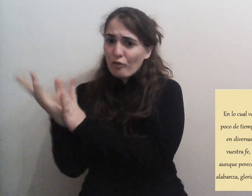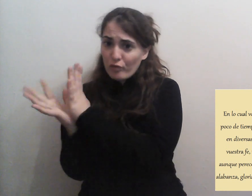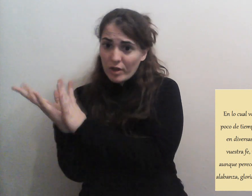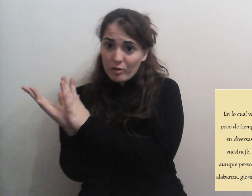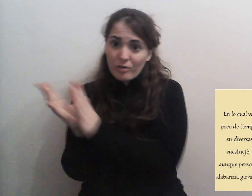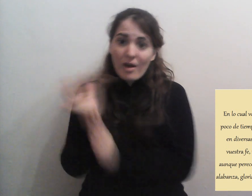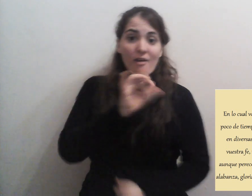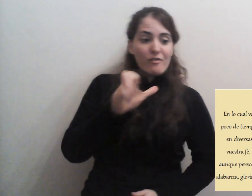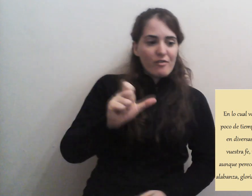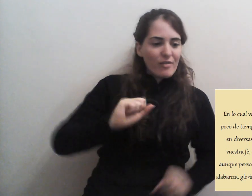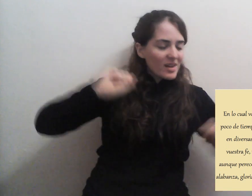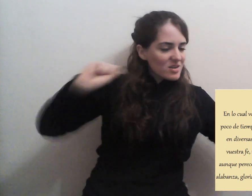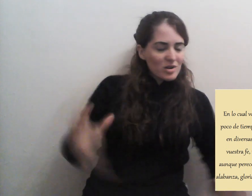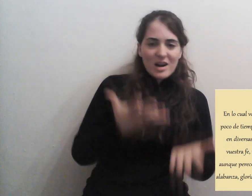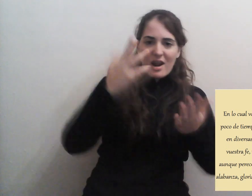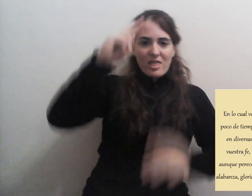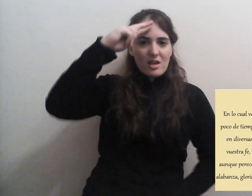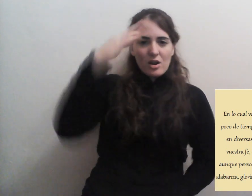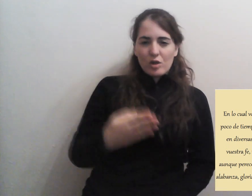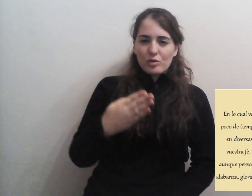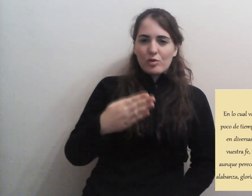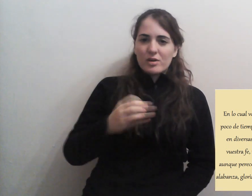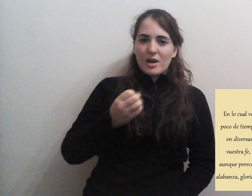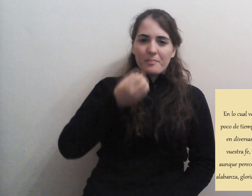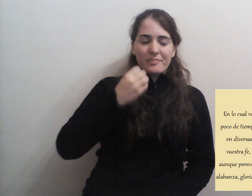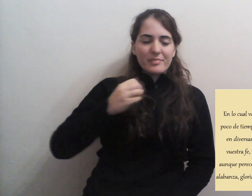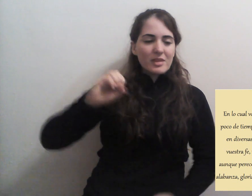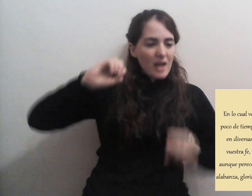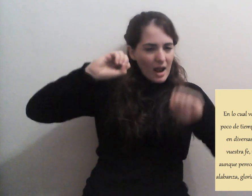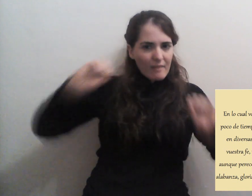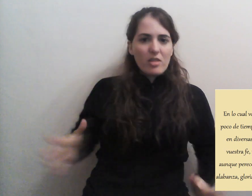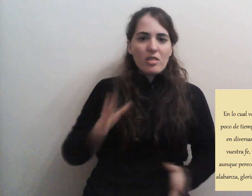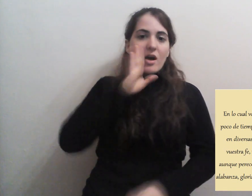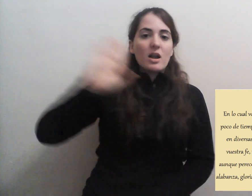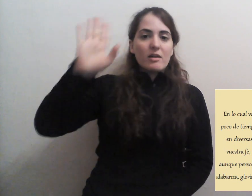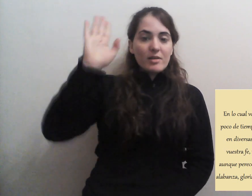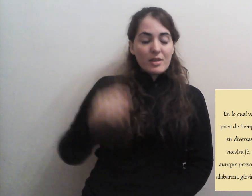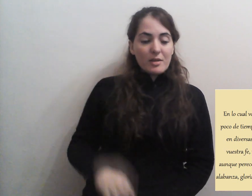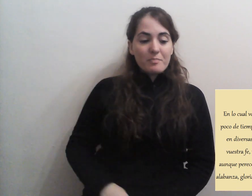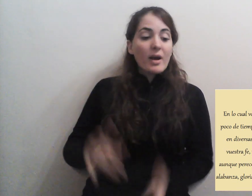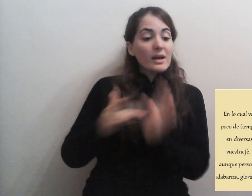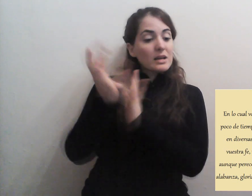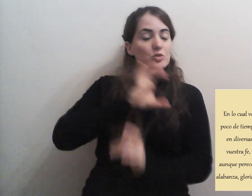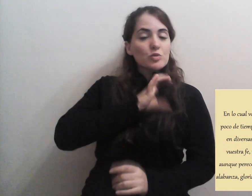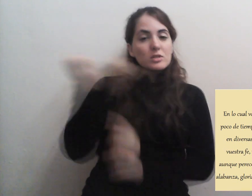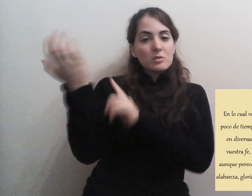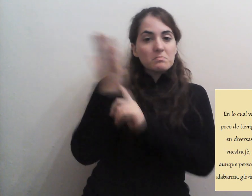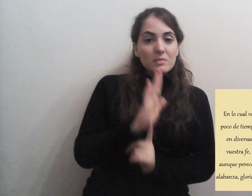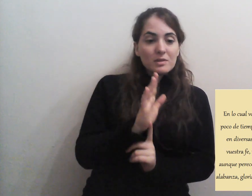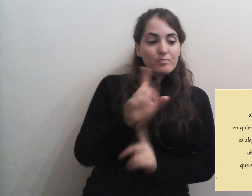fuego, sea hallada en alabanza, gloria y honra cuando sea manifestado Jesucristo, a quien amáis sin haberle visto,